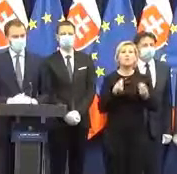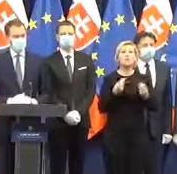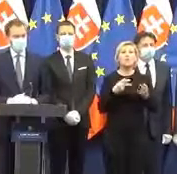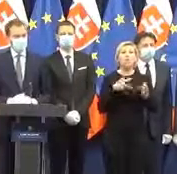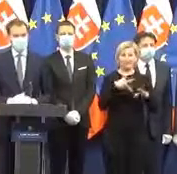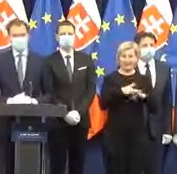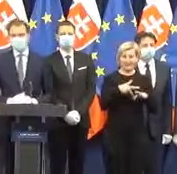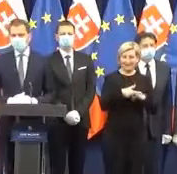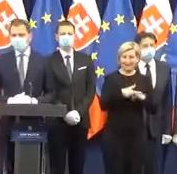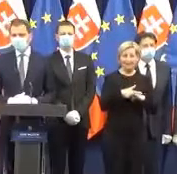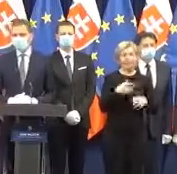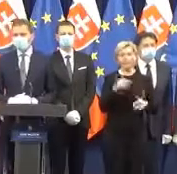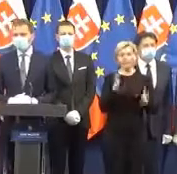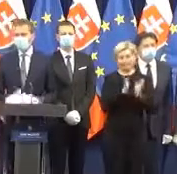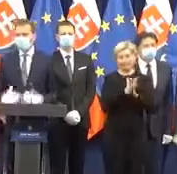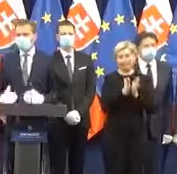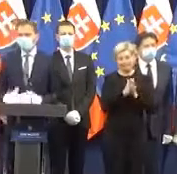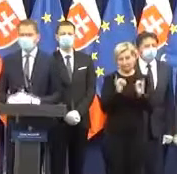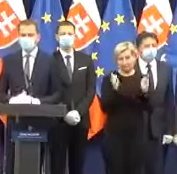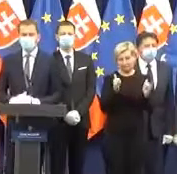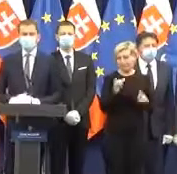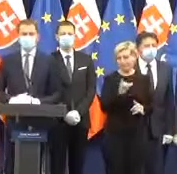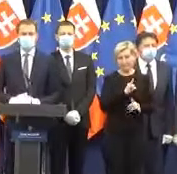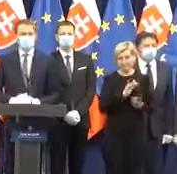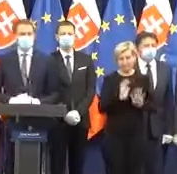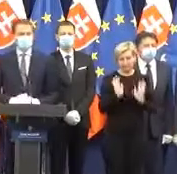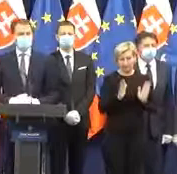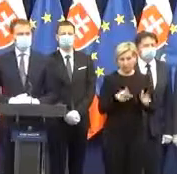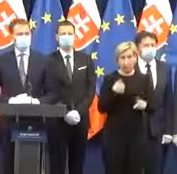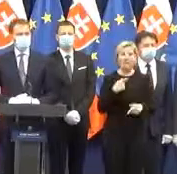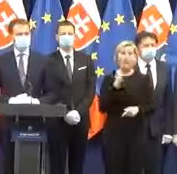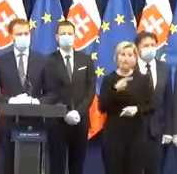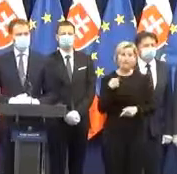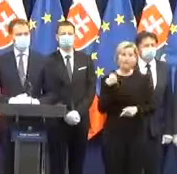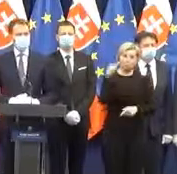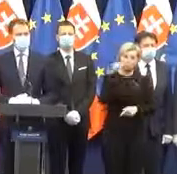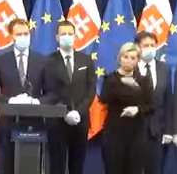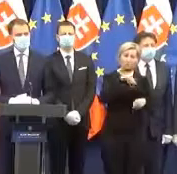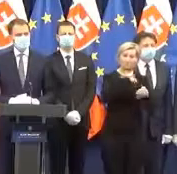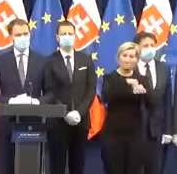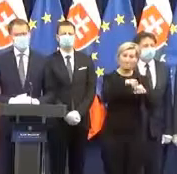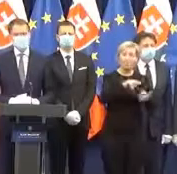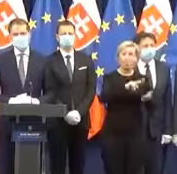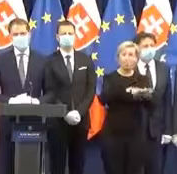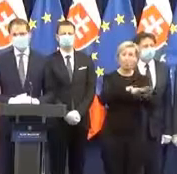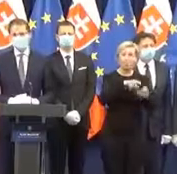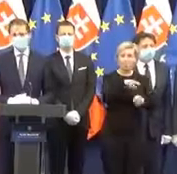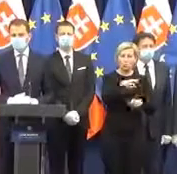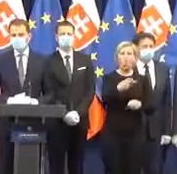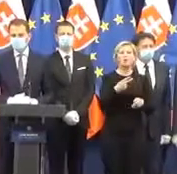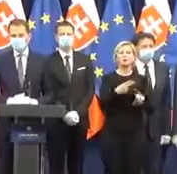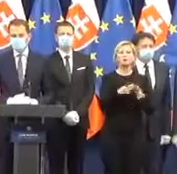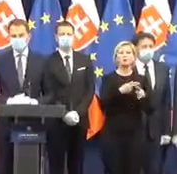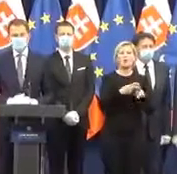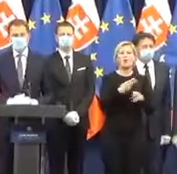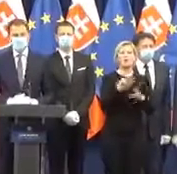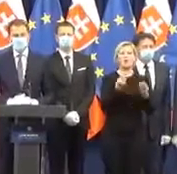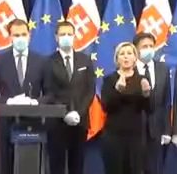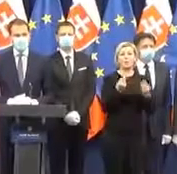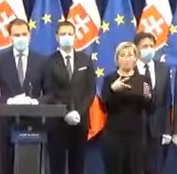Nedeľa, ale chcem prísť do tejto inštitúcie a chcem sa zaujímať o to, akým